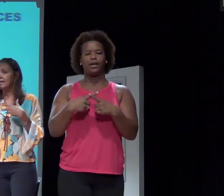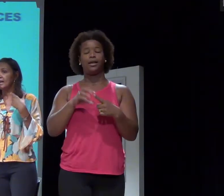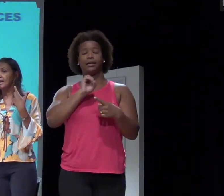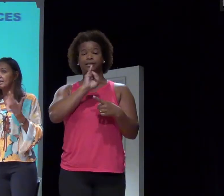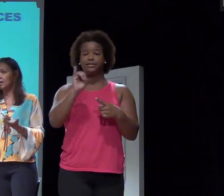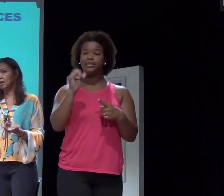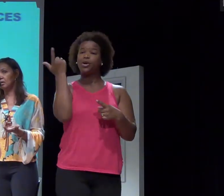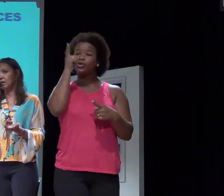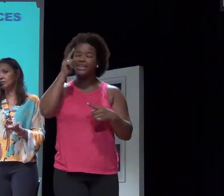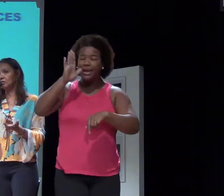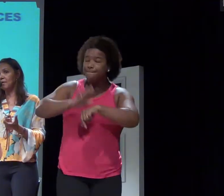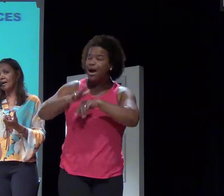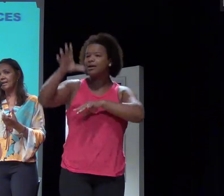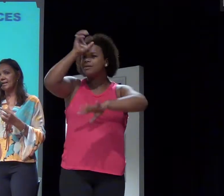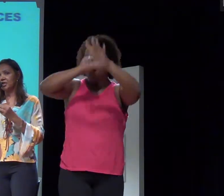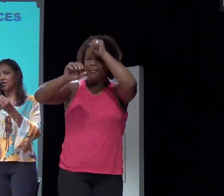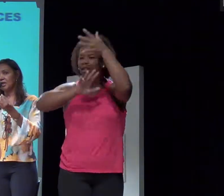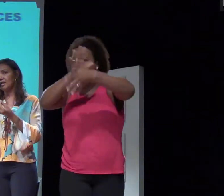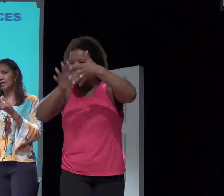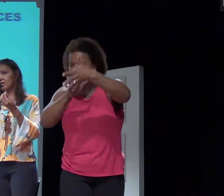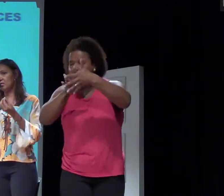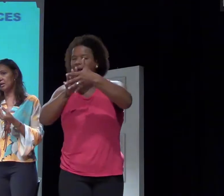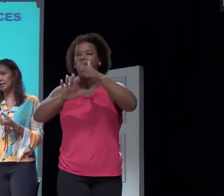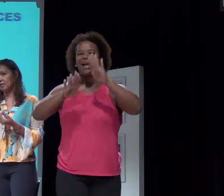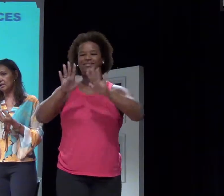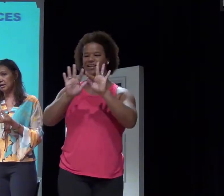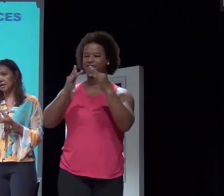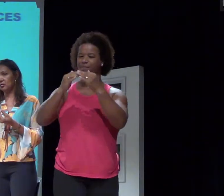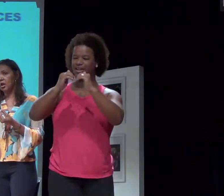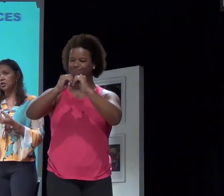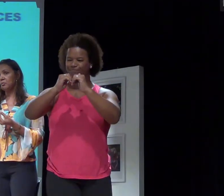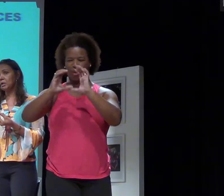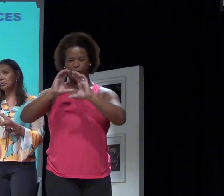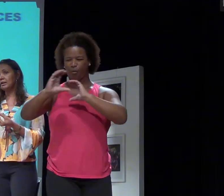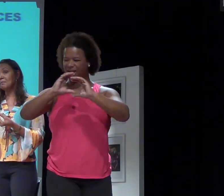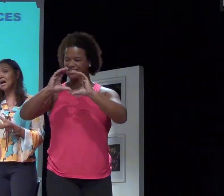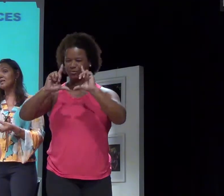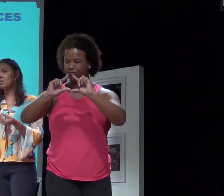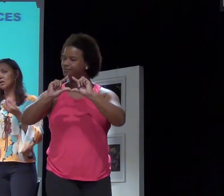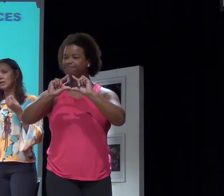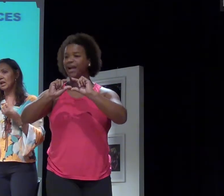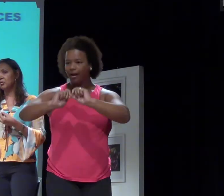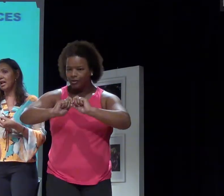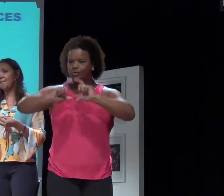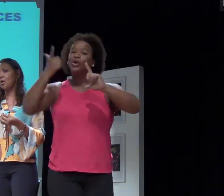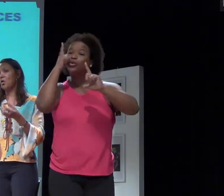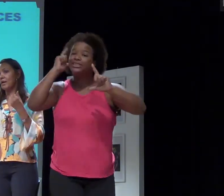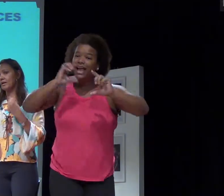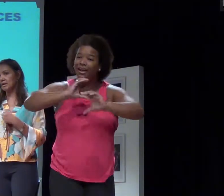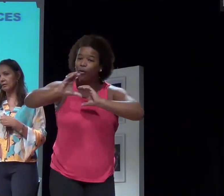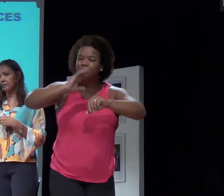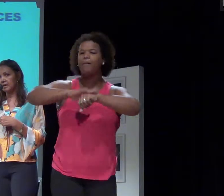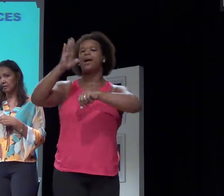mais acesso à língua do aluno, mais essa distância na comunicação vai sendo diminuída e mais condição de